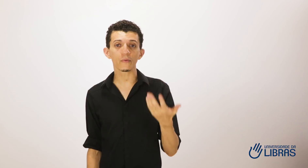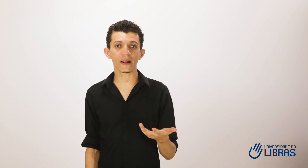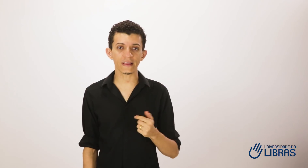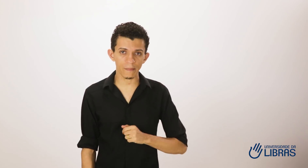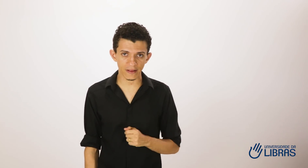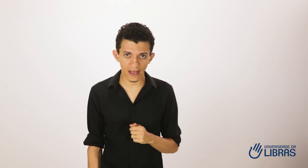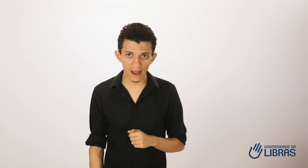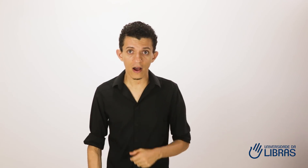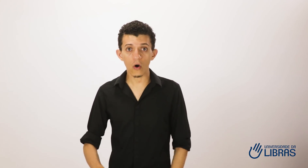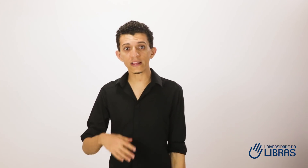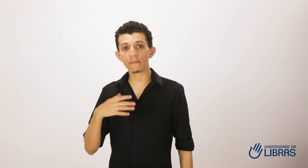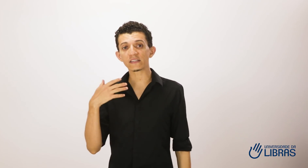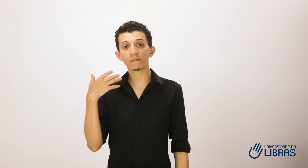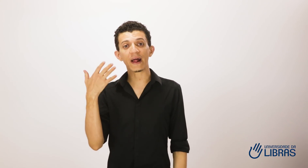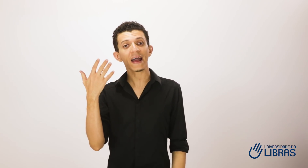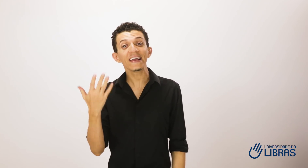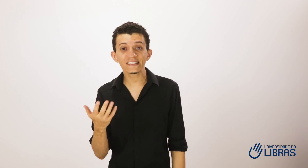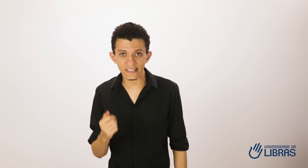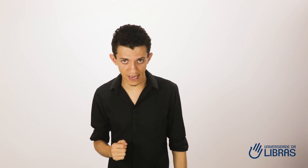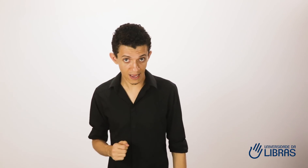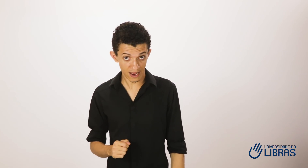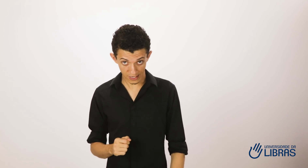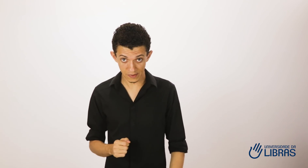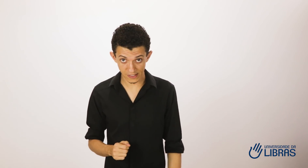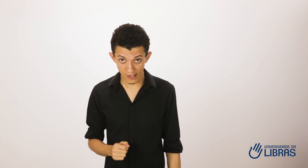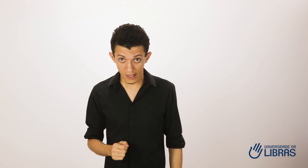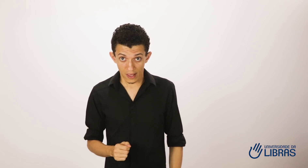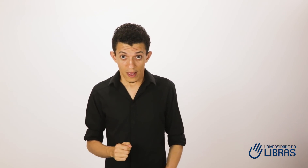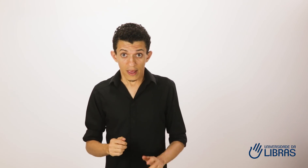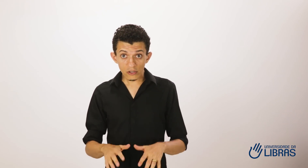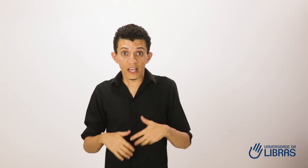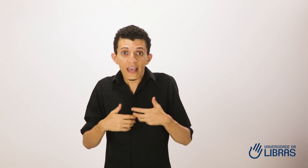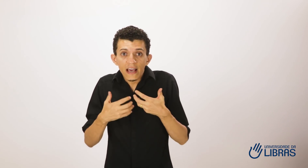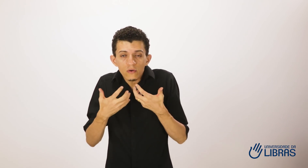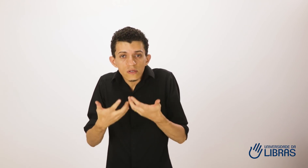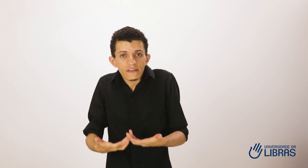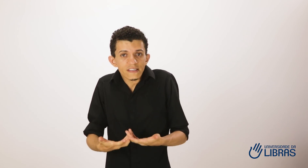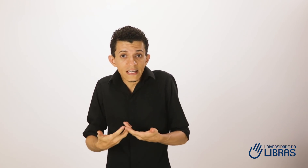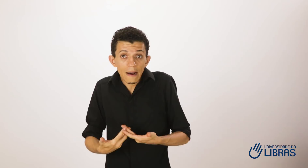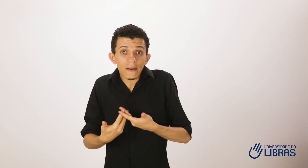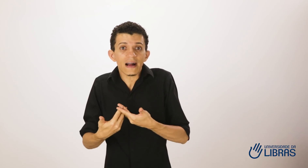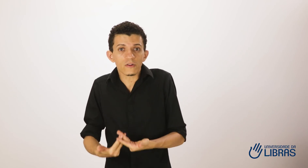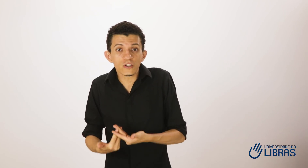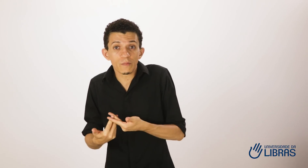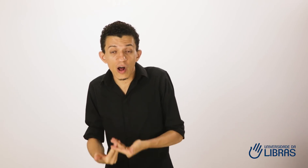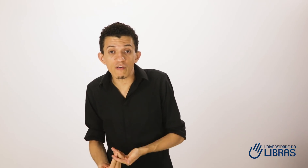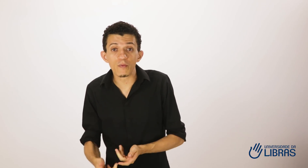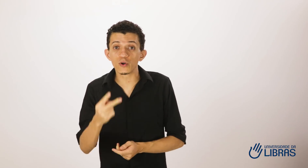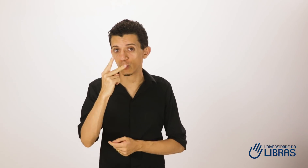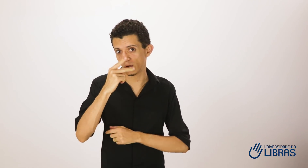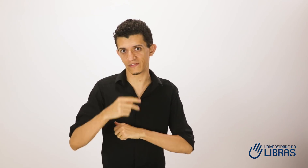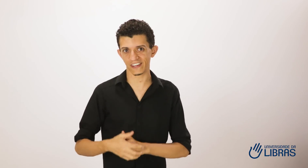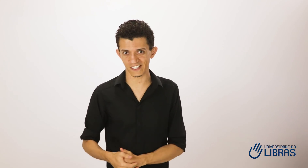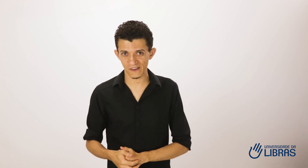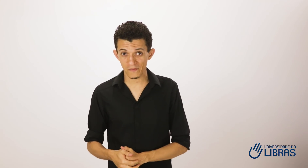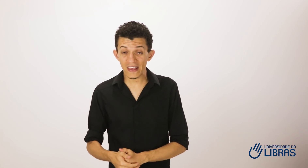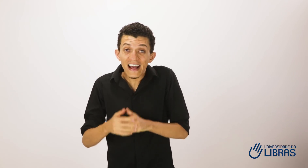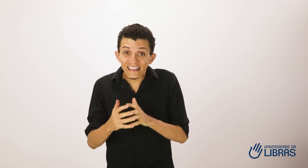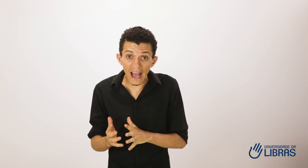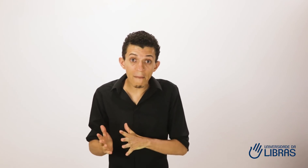para interpretar ou até mesmo para ensinar a Libras. E eu cheguei, inclusive, a ser aplicador de prova por 2 vezes. E até a